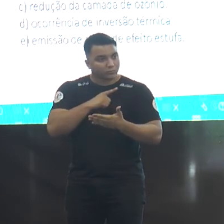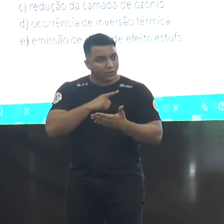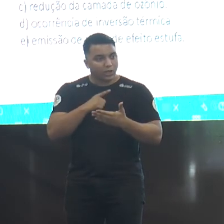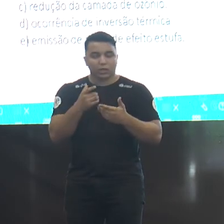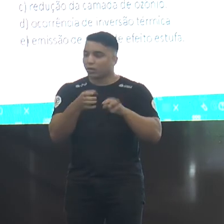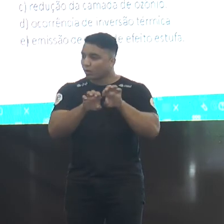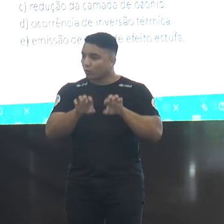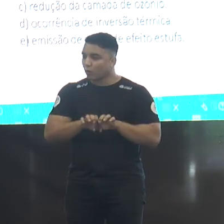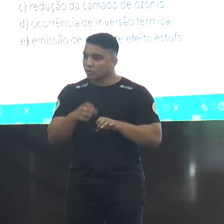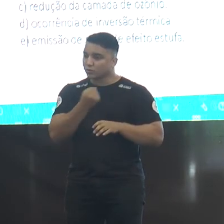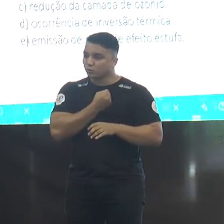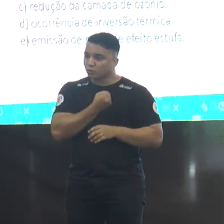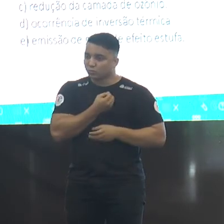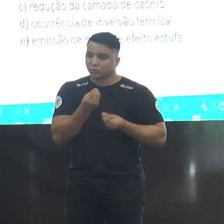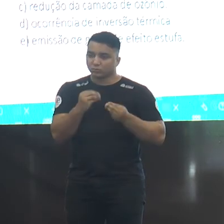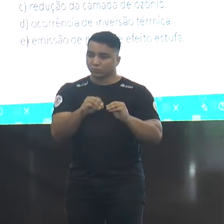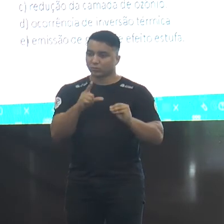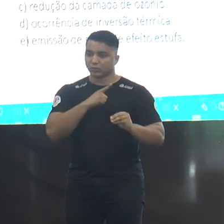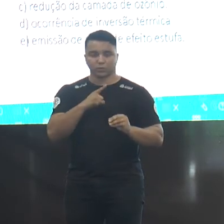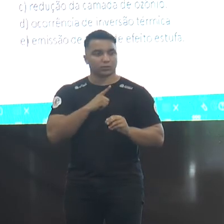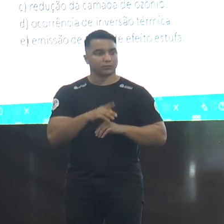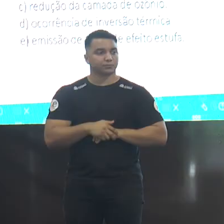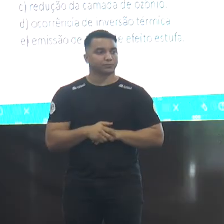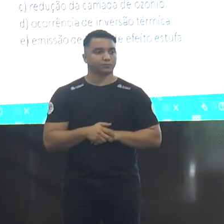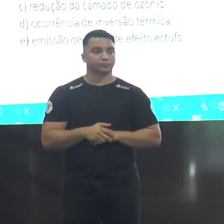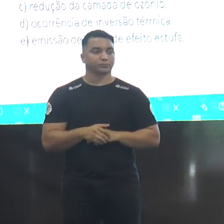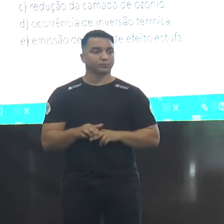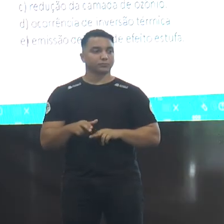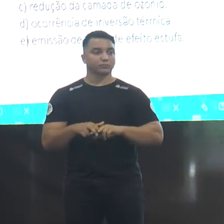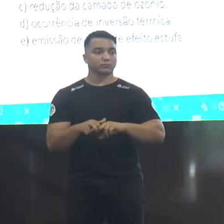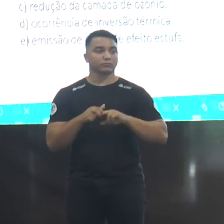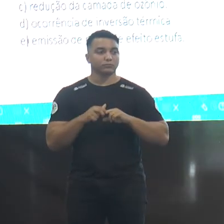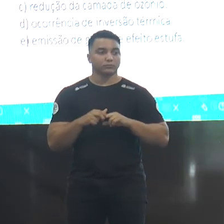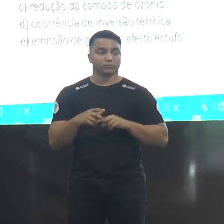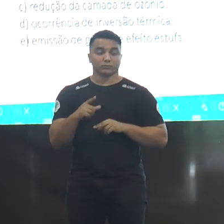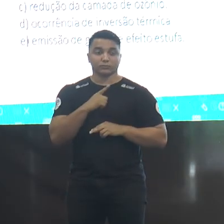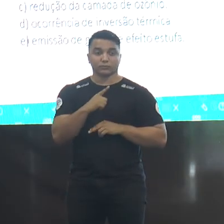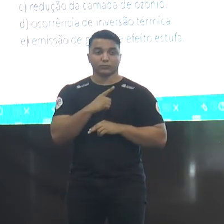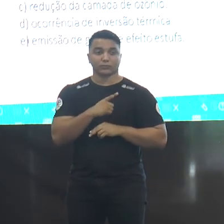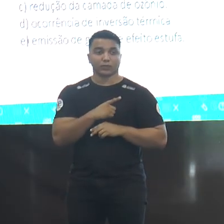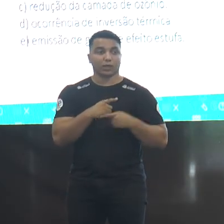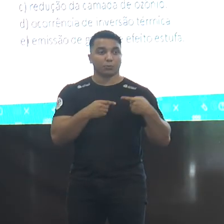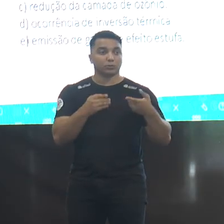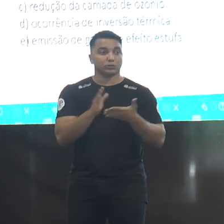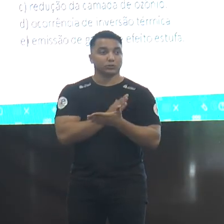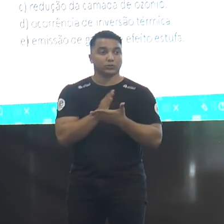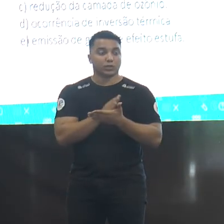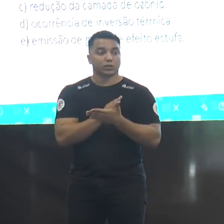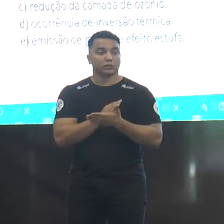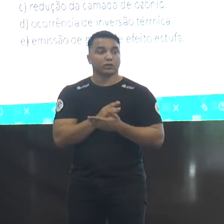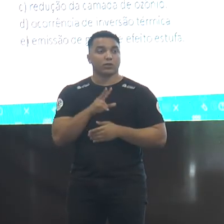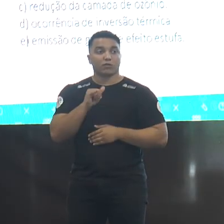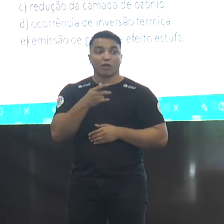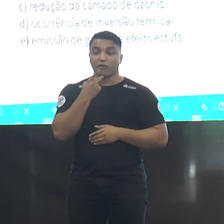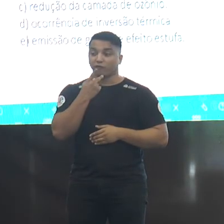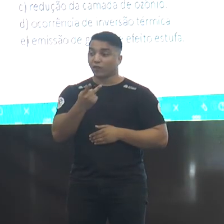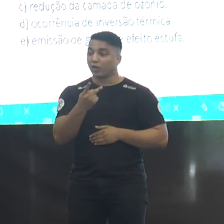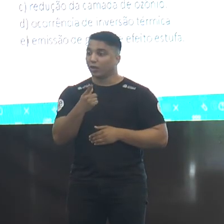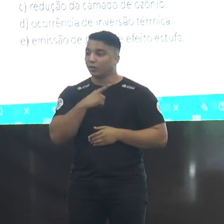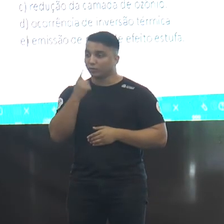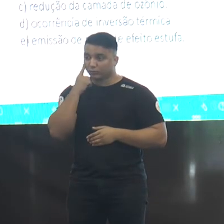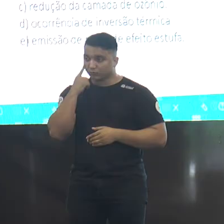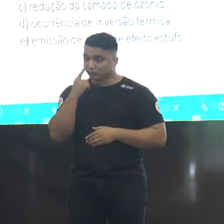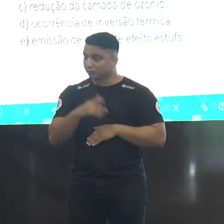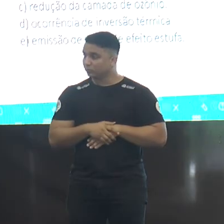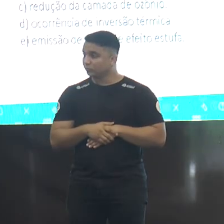apostila. Tá certo? Então eu vou pedir que quem tiver sem a apostila, eu vou dizer o que é que está escrito, para